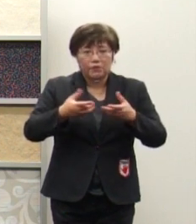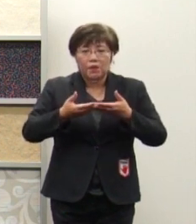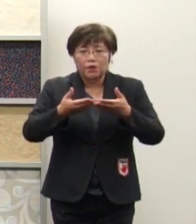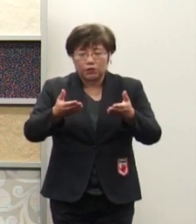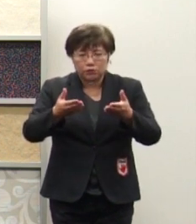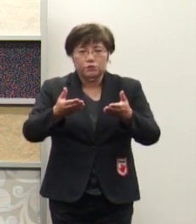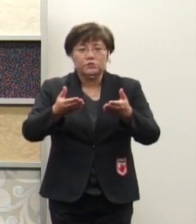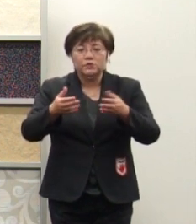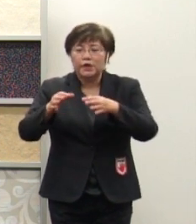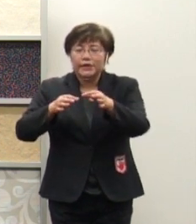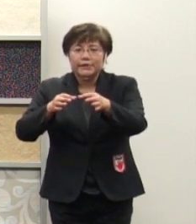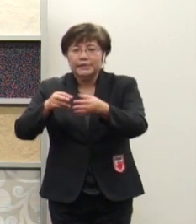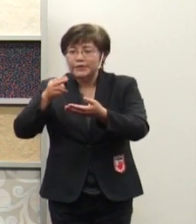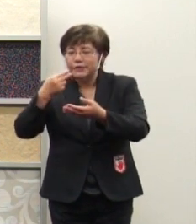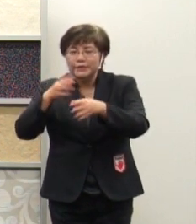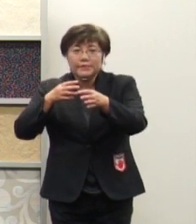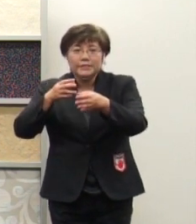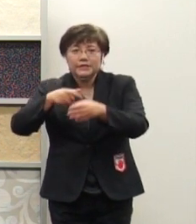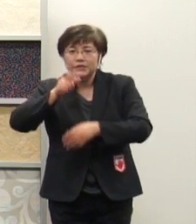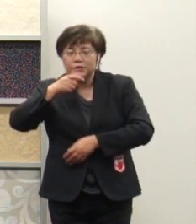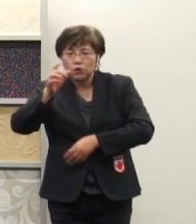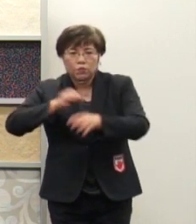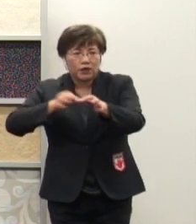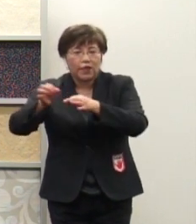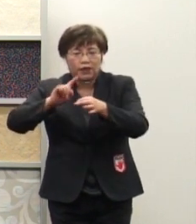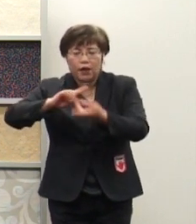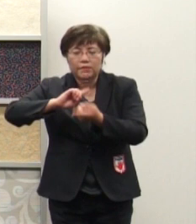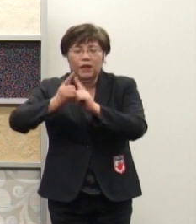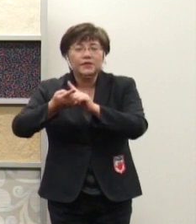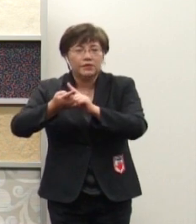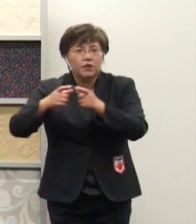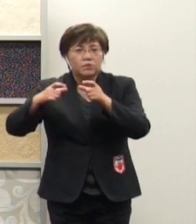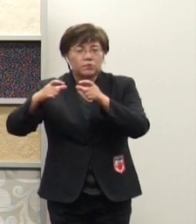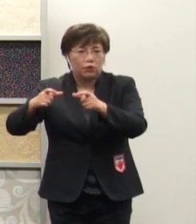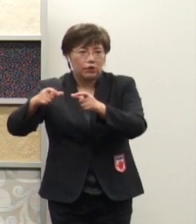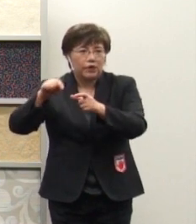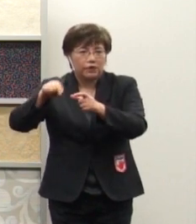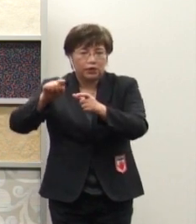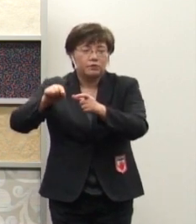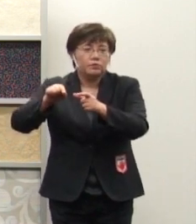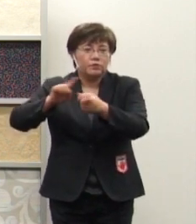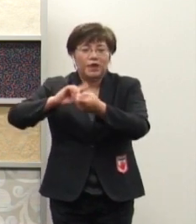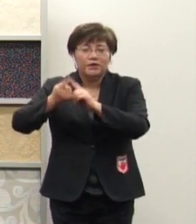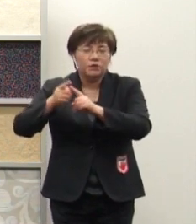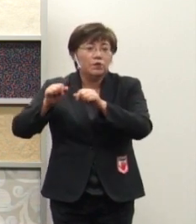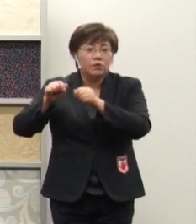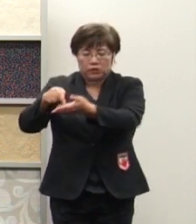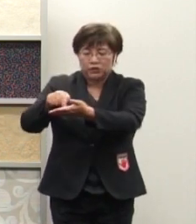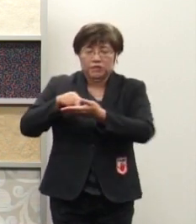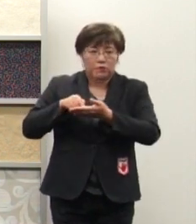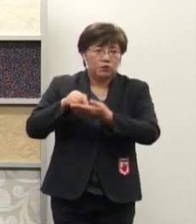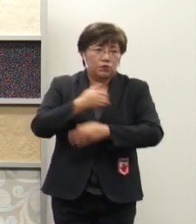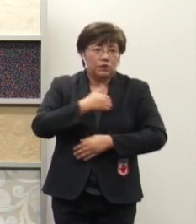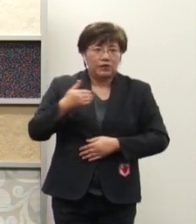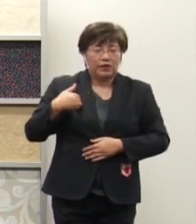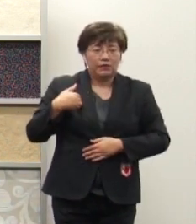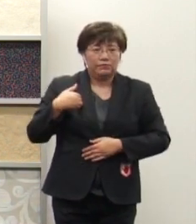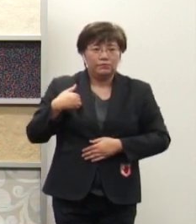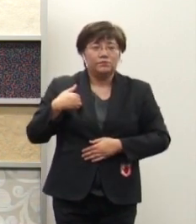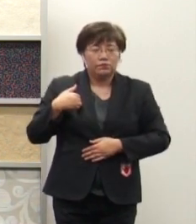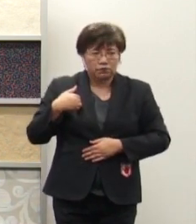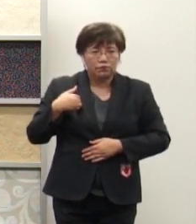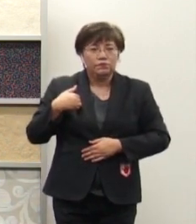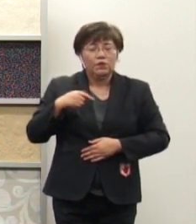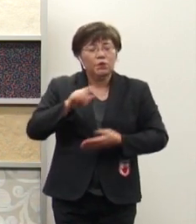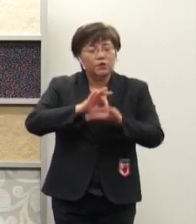が代理で行えるようにしてこの事業の使い勝手を挙げてまいります。これにより、ぜひ